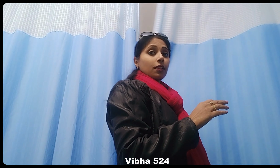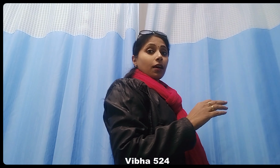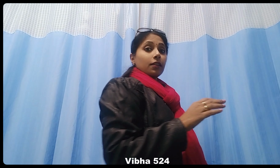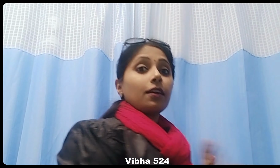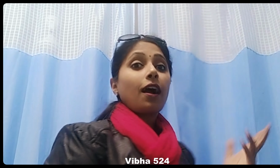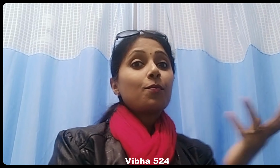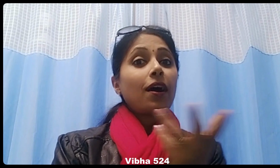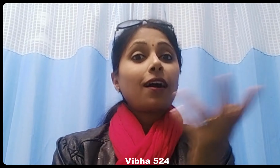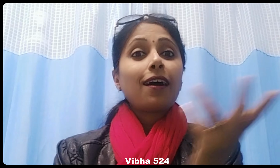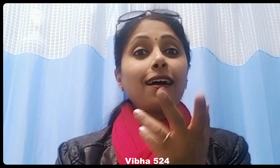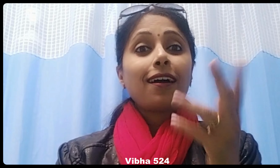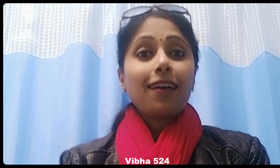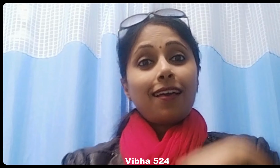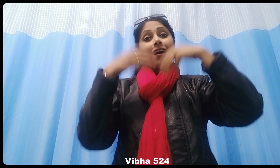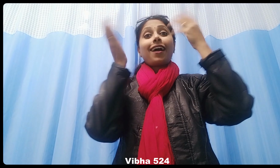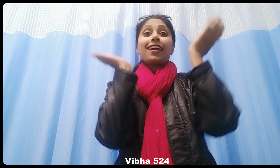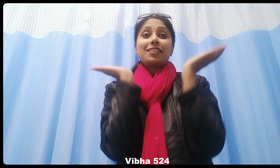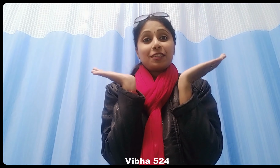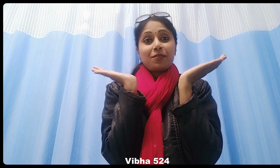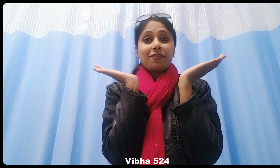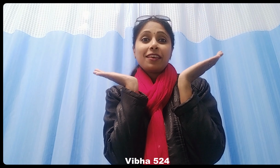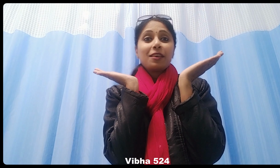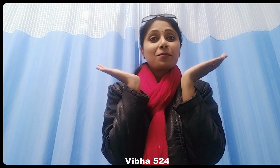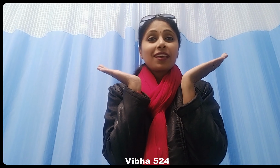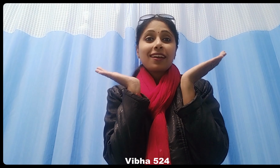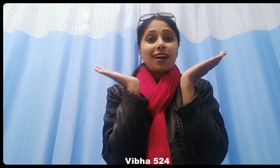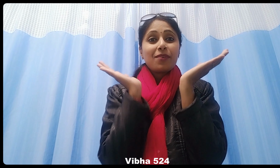टांगतानी, काबा आईजीबीवी में काबा।